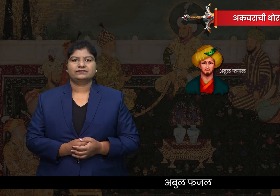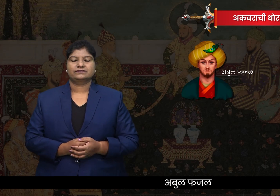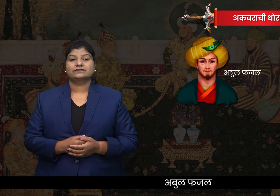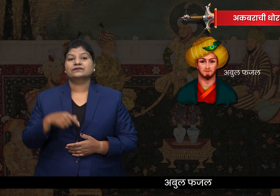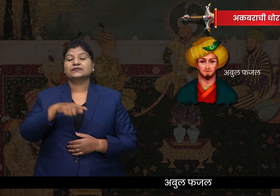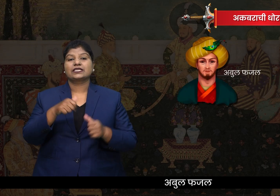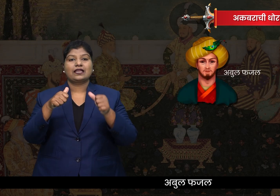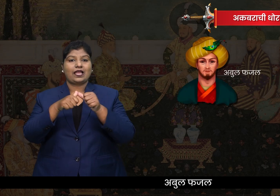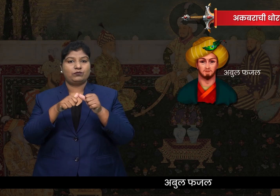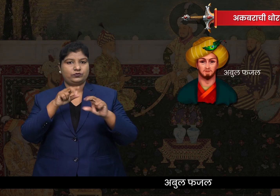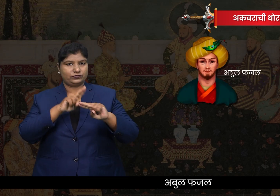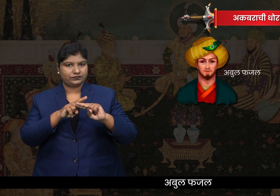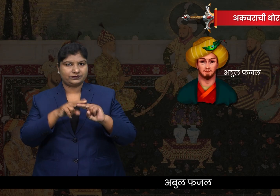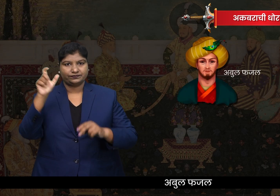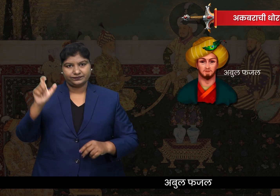अबुल फजल